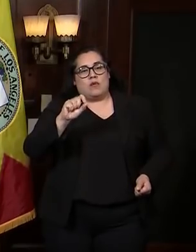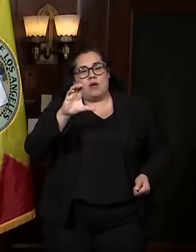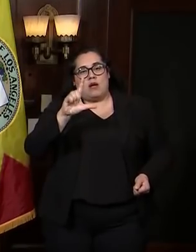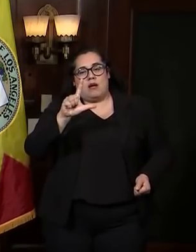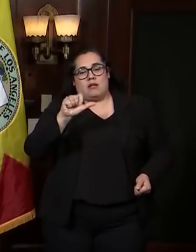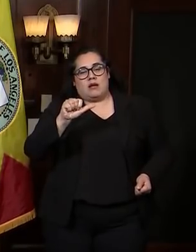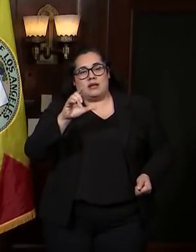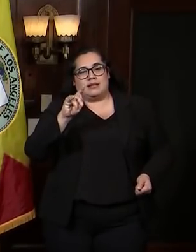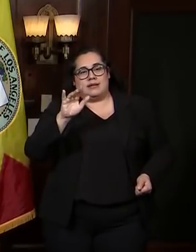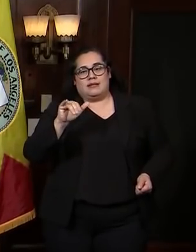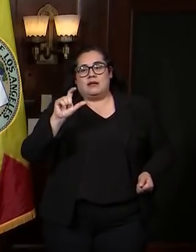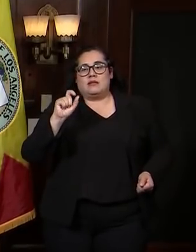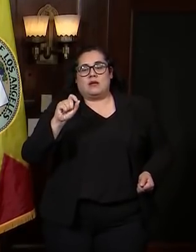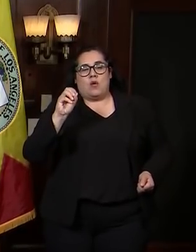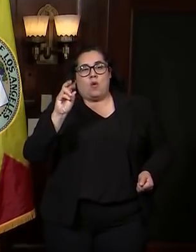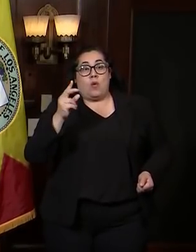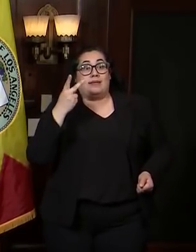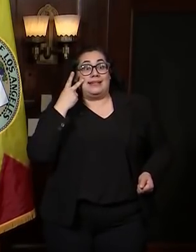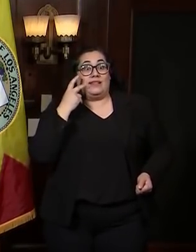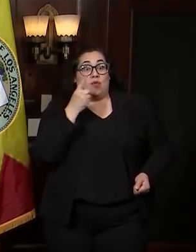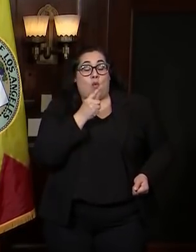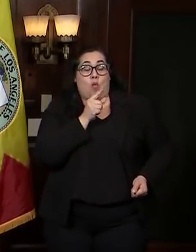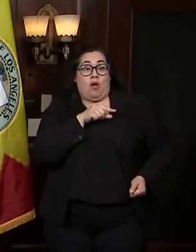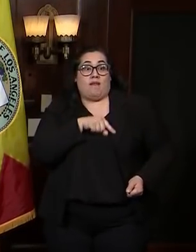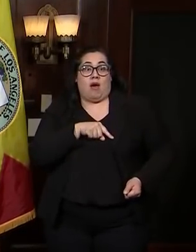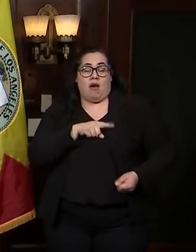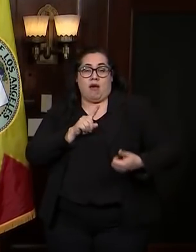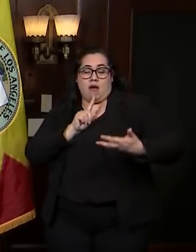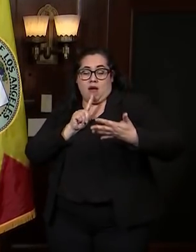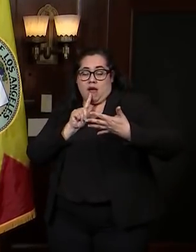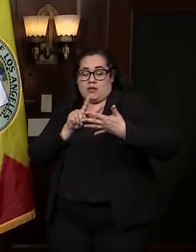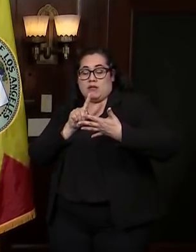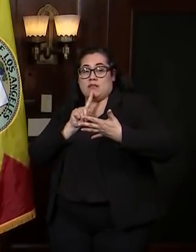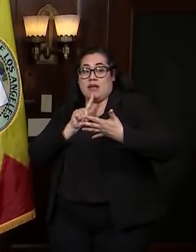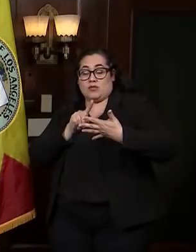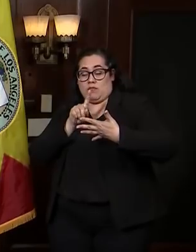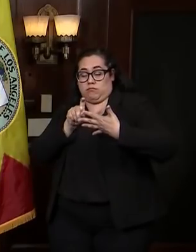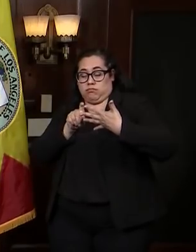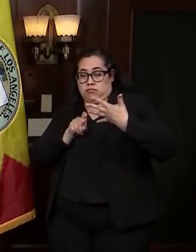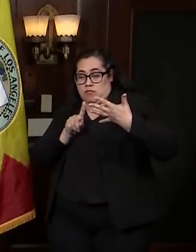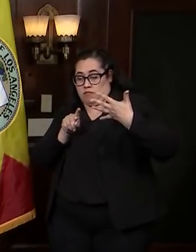coronavirus.lacity.org para ver si eres elegible para hacerte una prueba.